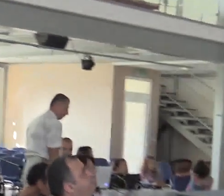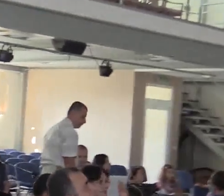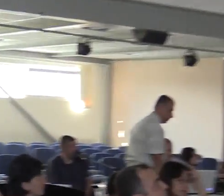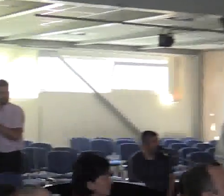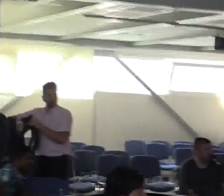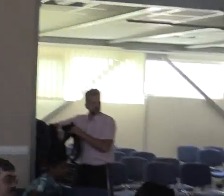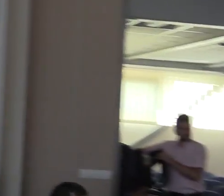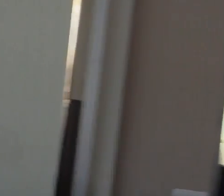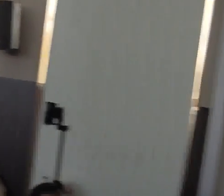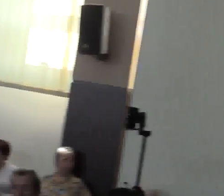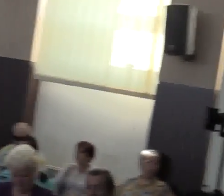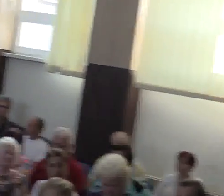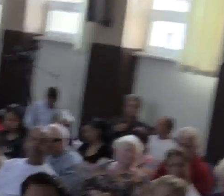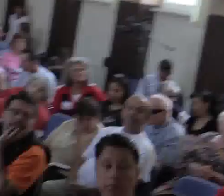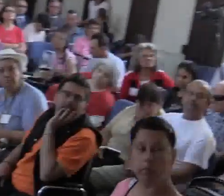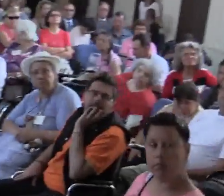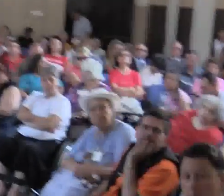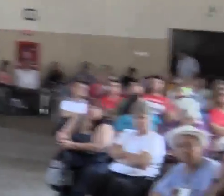de iubești pe Domnul.